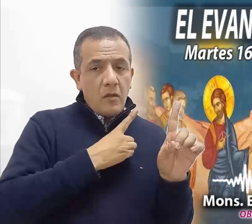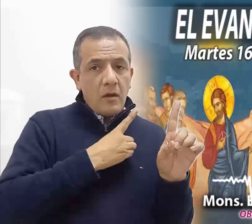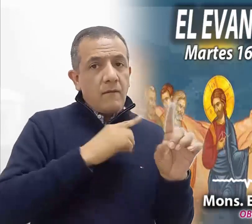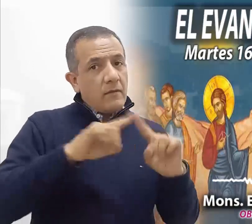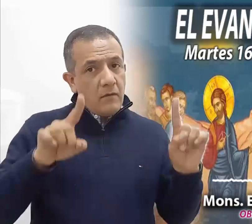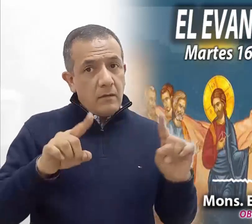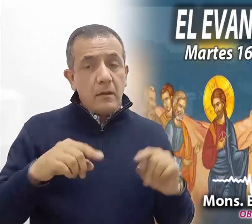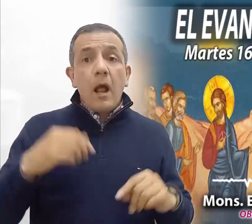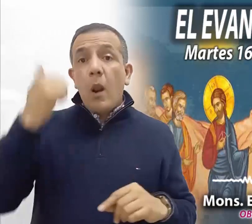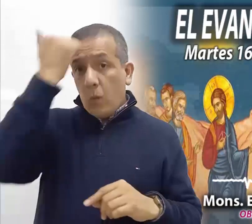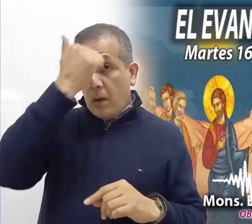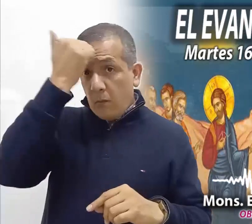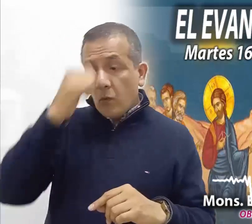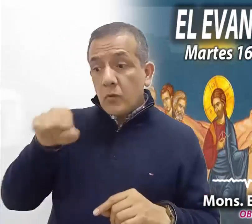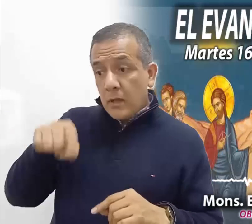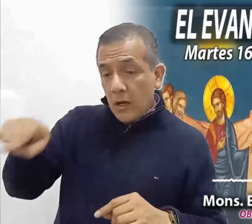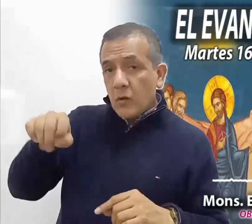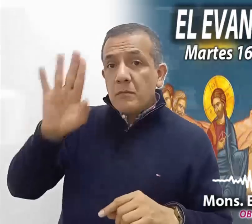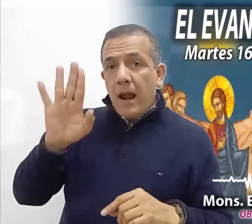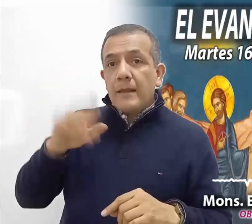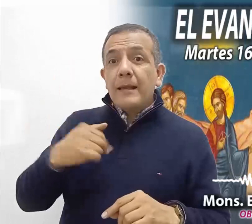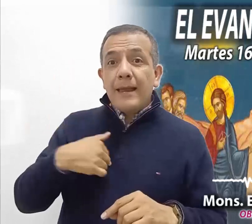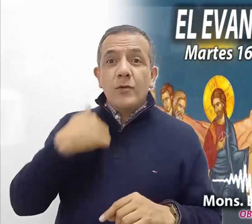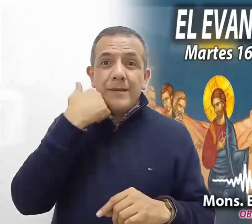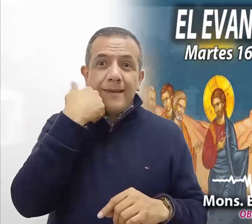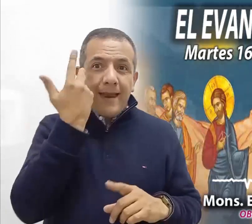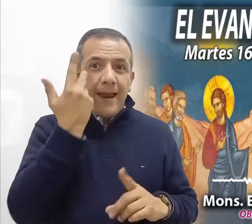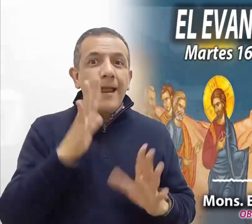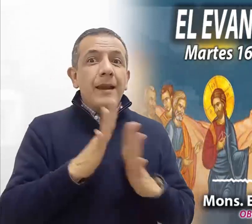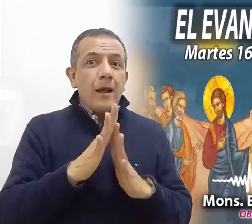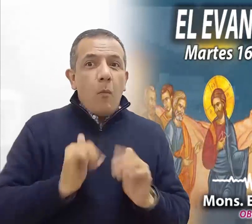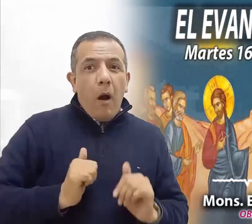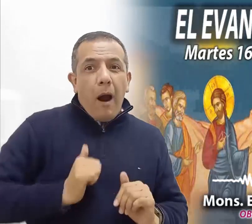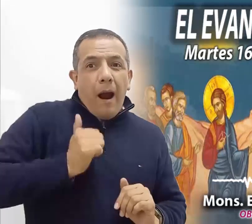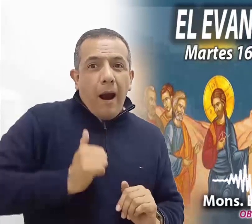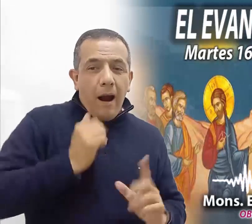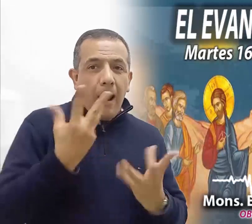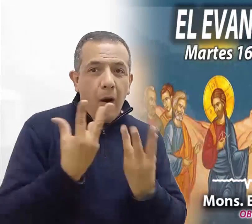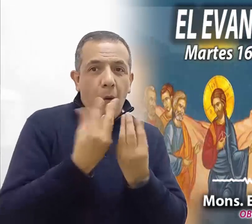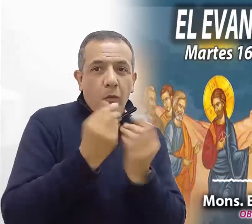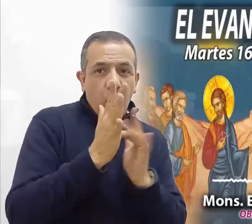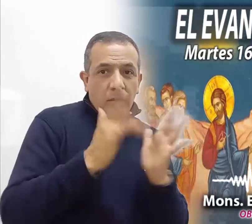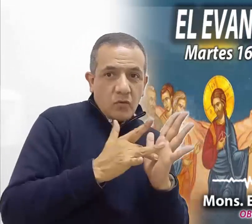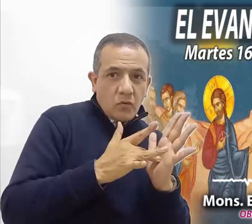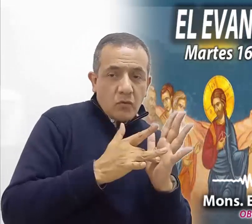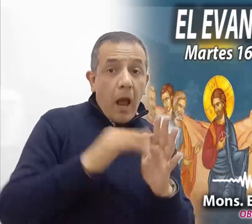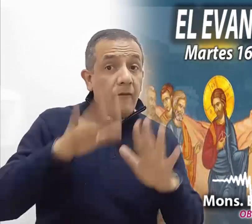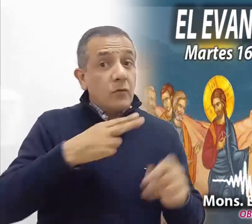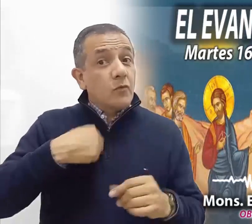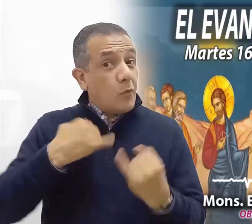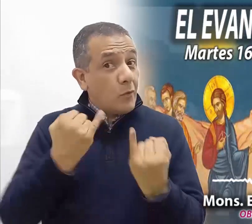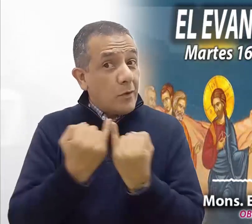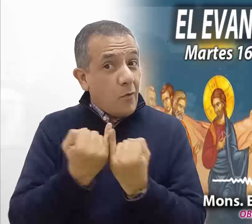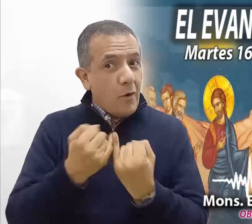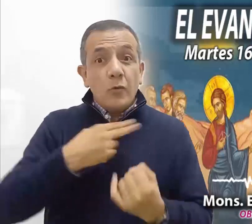que están buscando su provecho, como puede sucedernos ahora también a nosotros. Buscar a Cristo